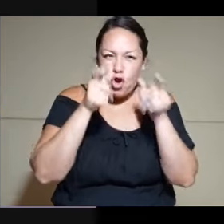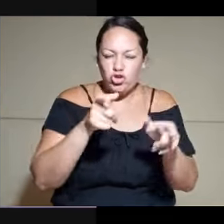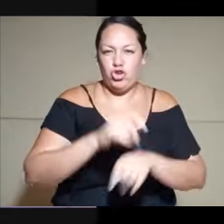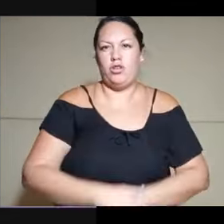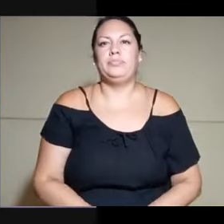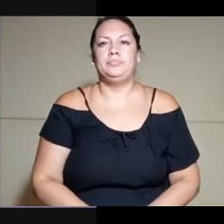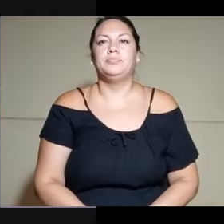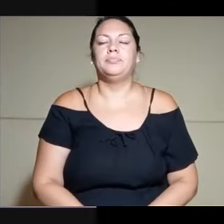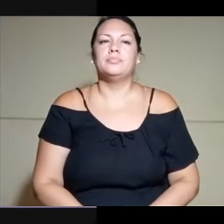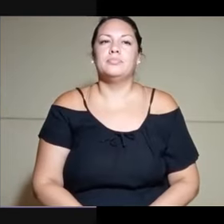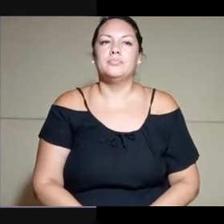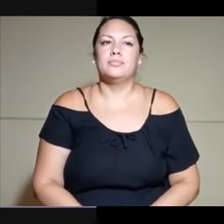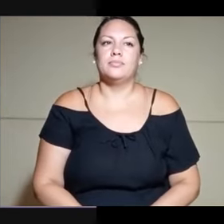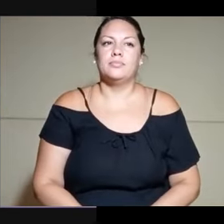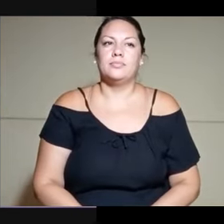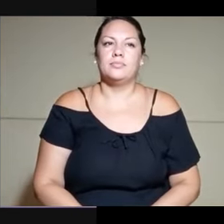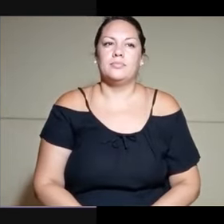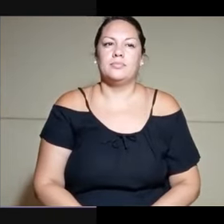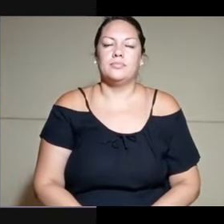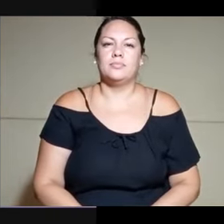es el trapecio.